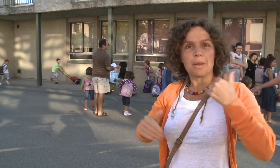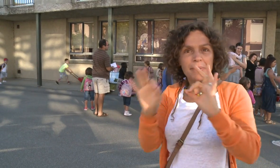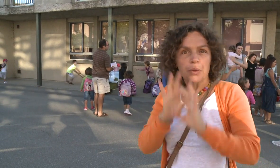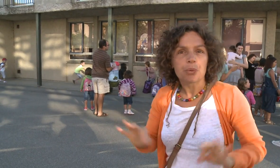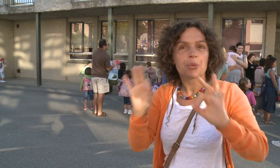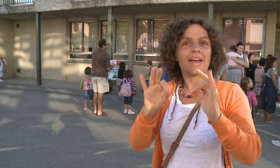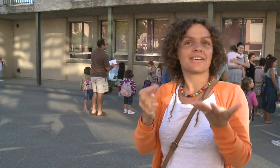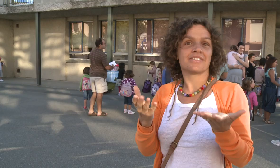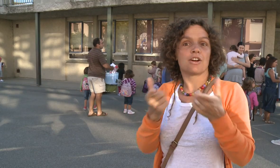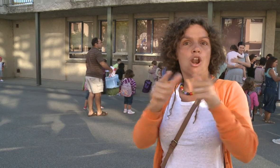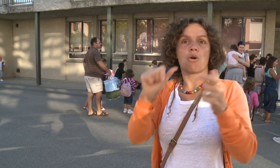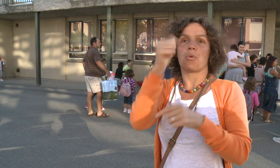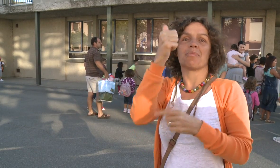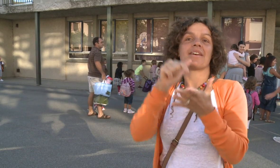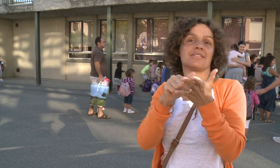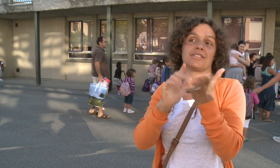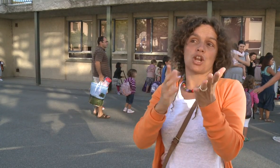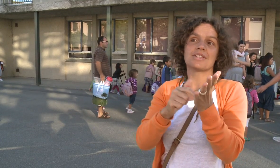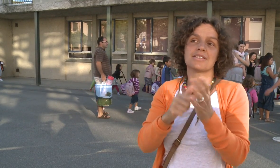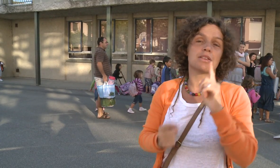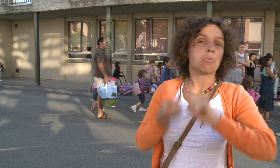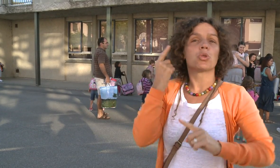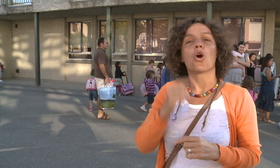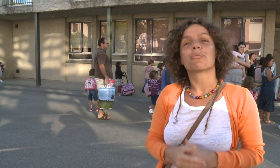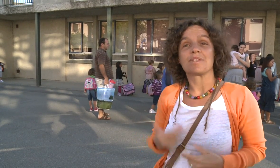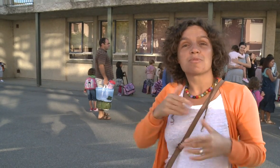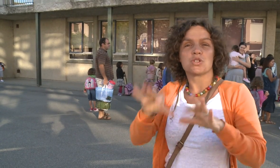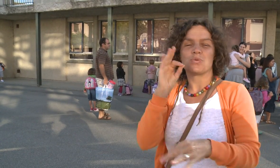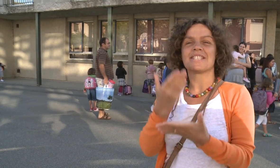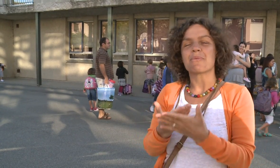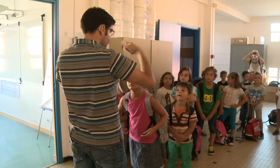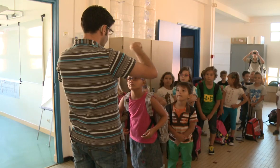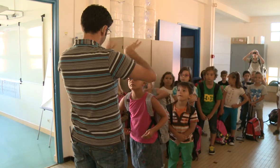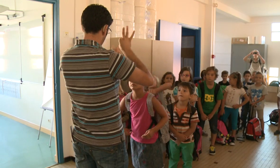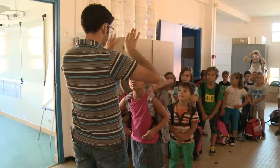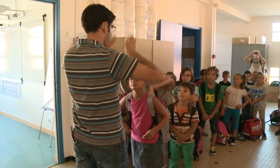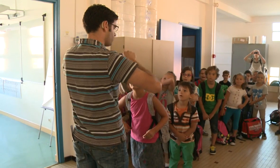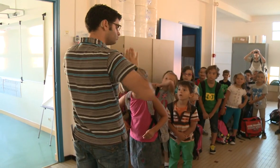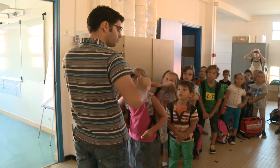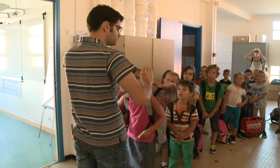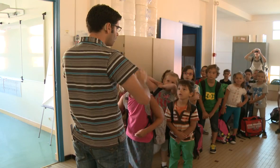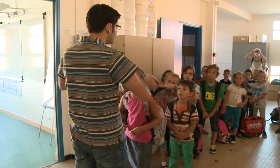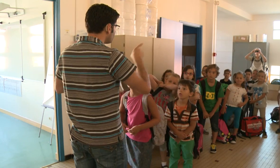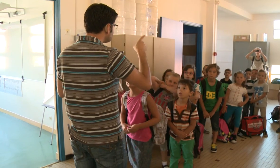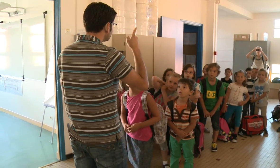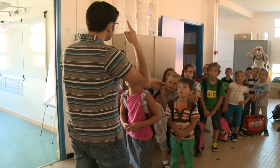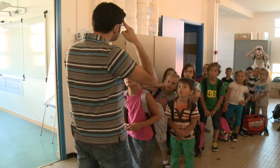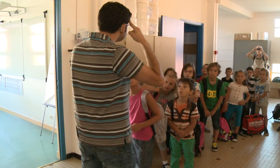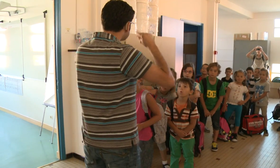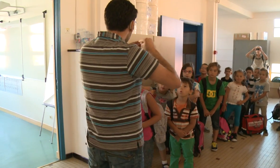La première langue, c'est la langue des signes. C'est très important. C'est pour cela que j'ai choisi cette école. Sur les 208 élèves de l'école Jean Jaurès à Ramonville,